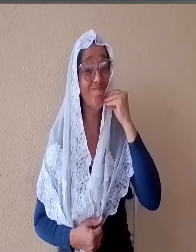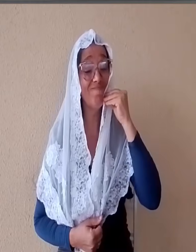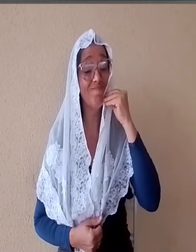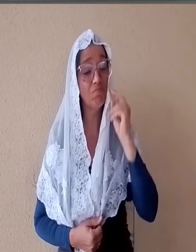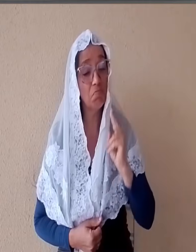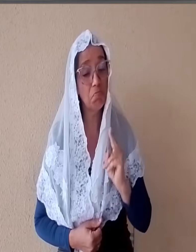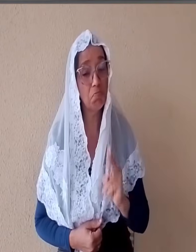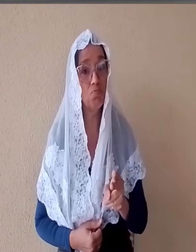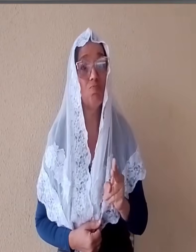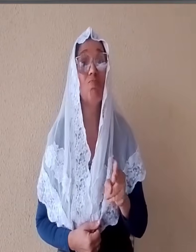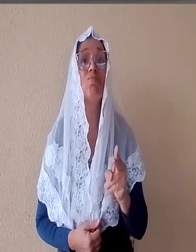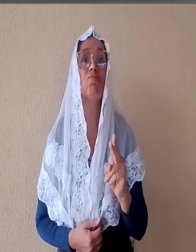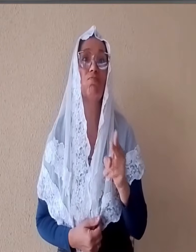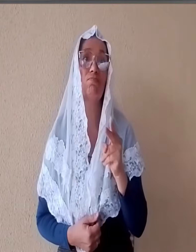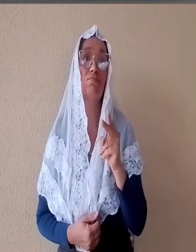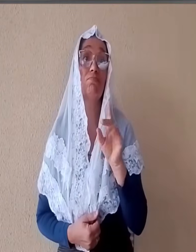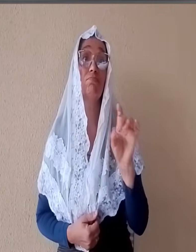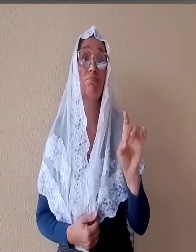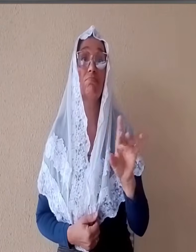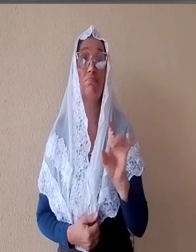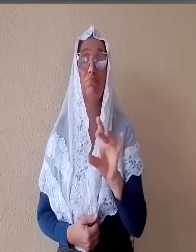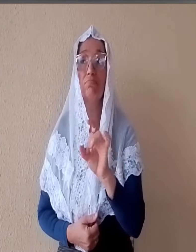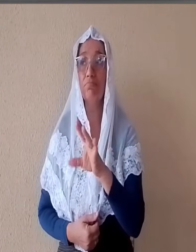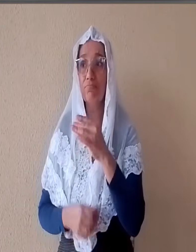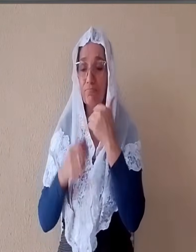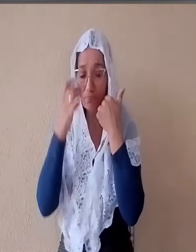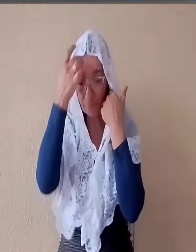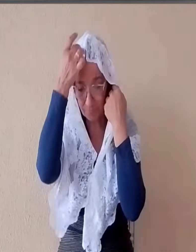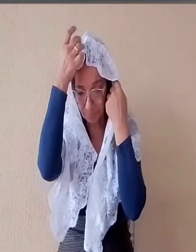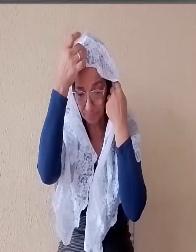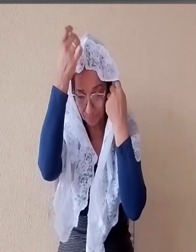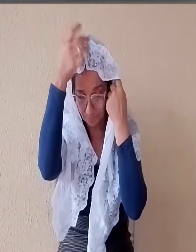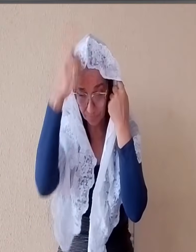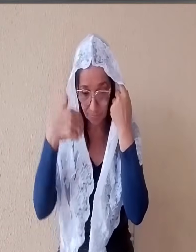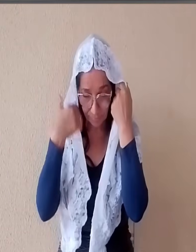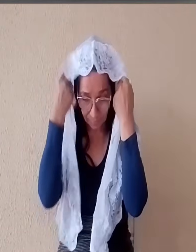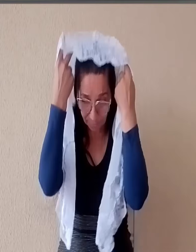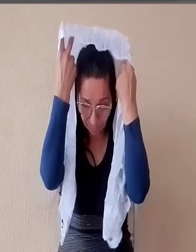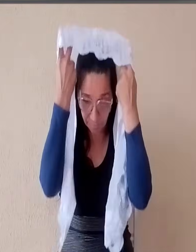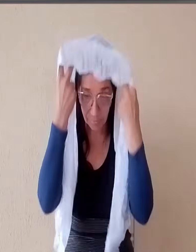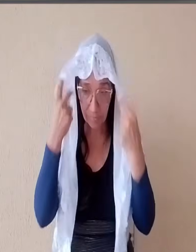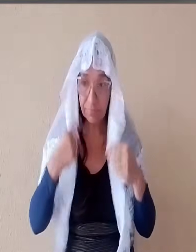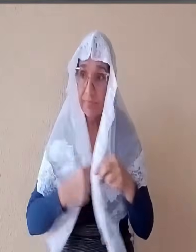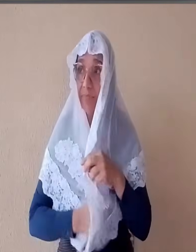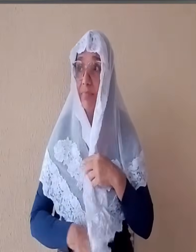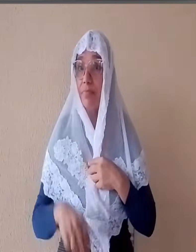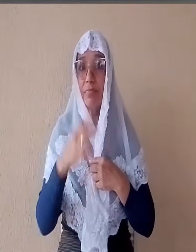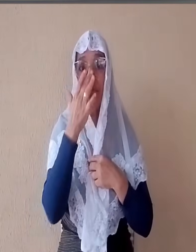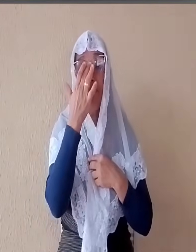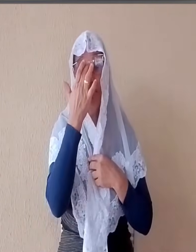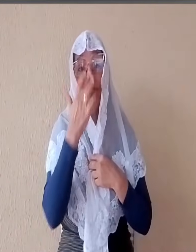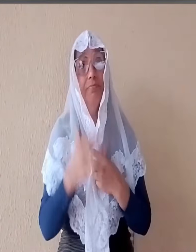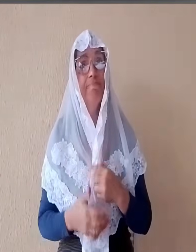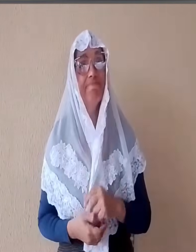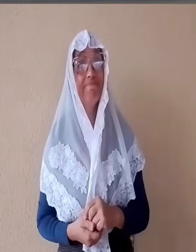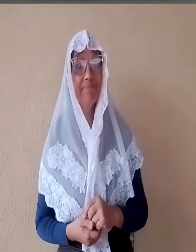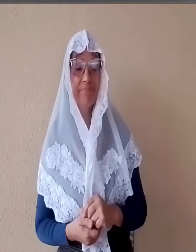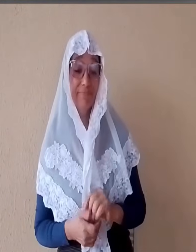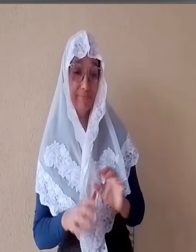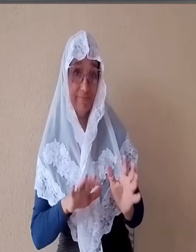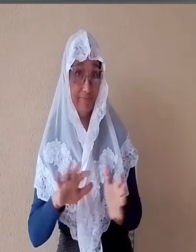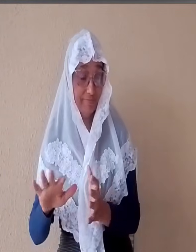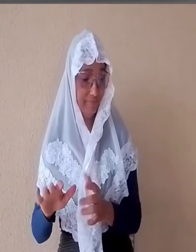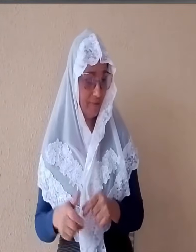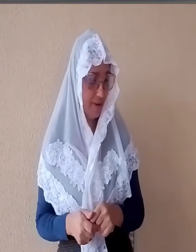repente, o que aconteceu? Ele já fez logo um concerto com eles. A partir de agora, tudo